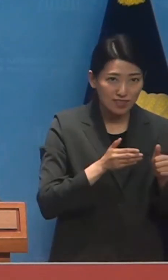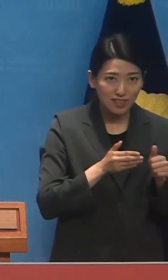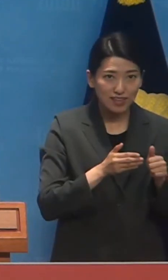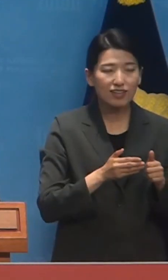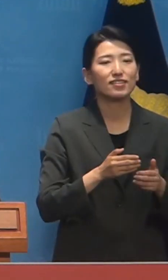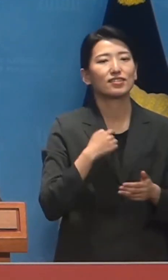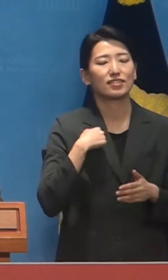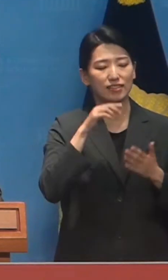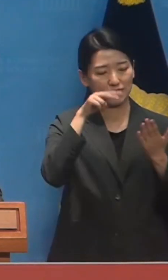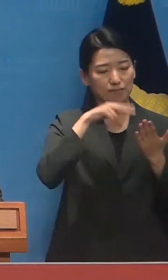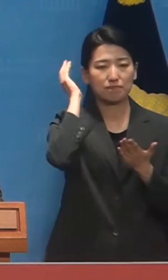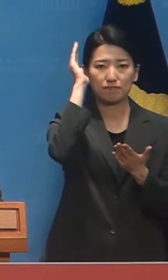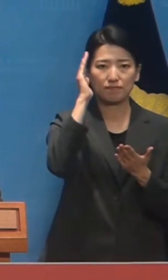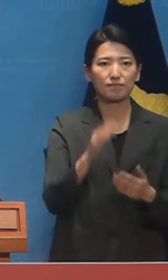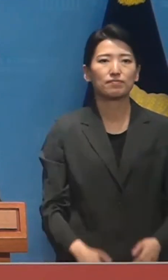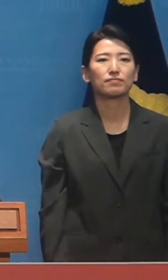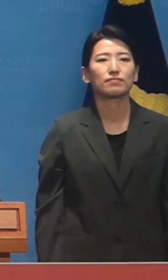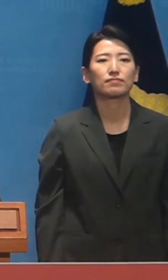하겠습니다.